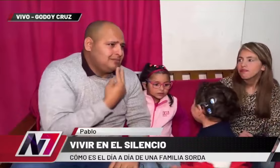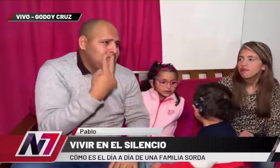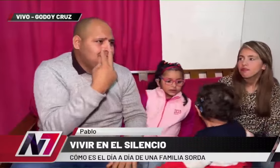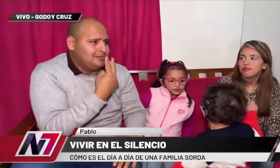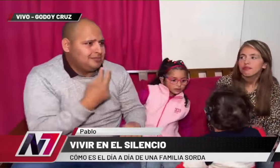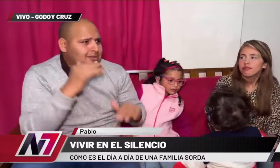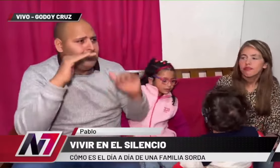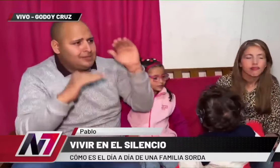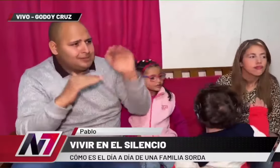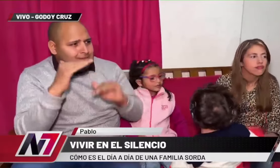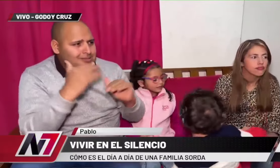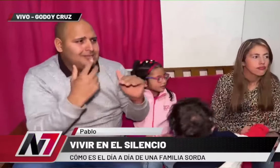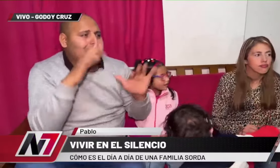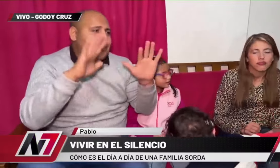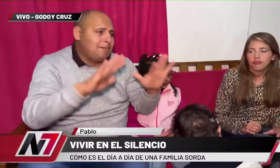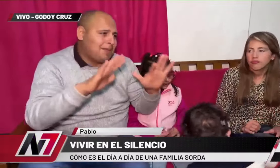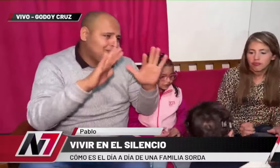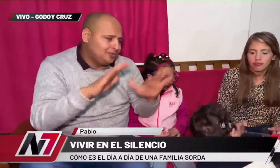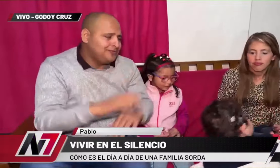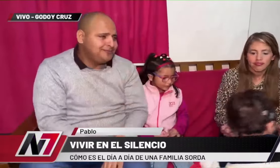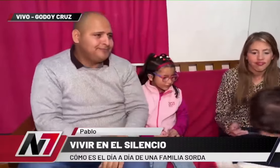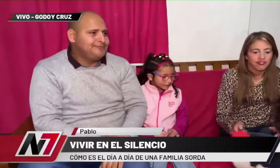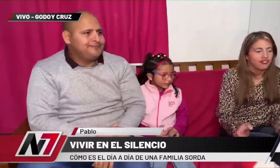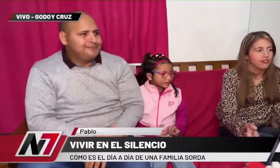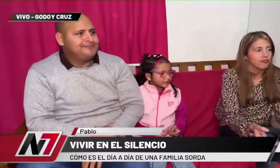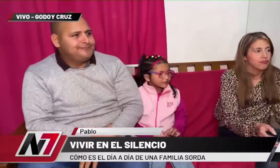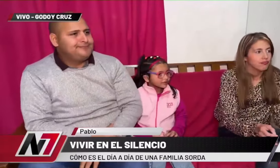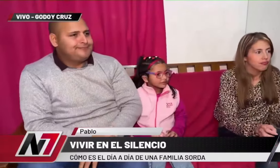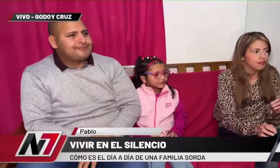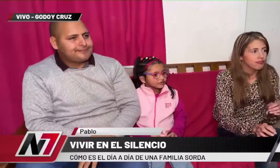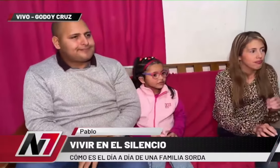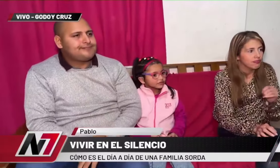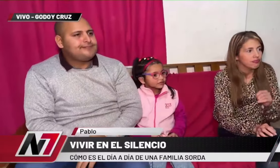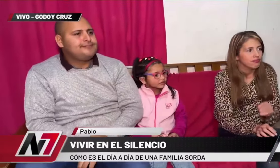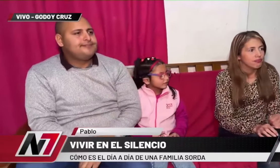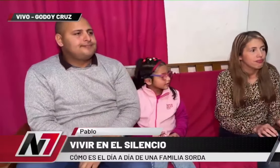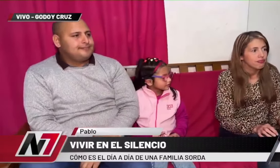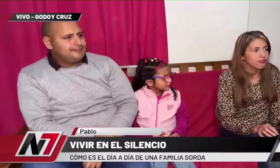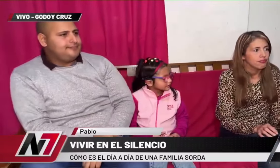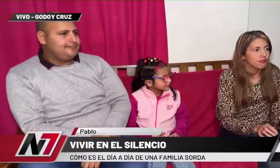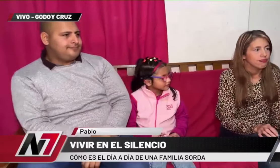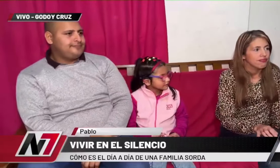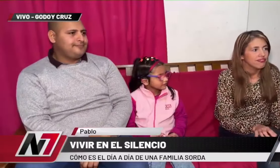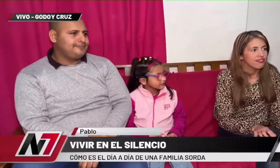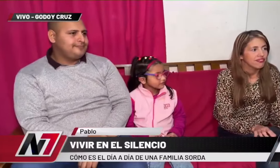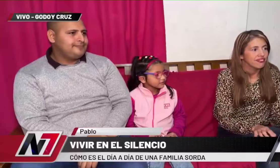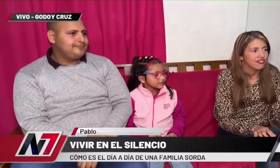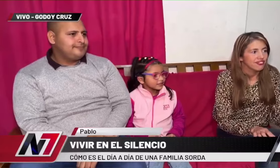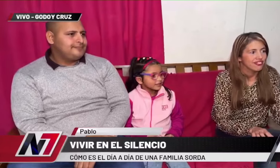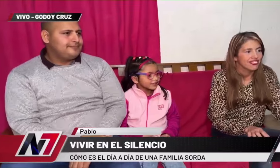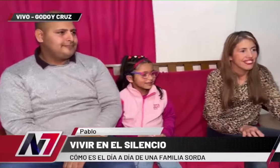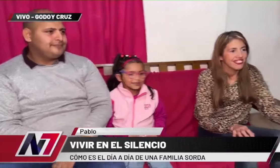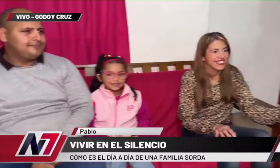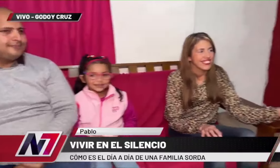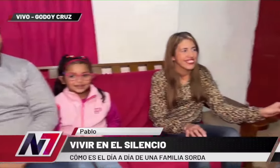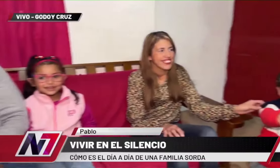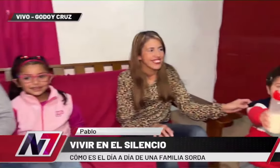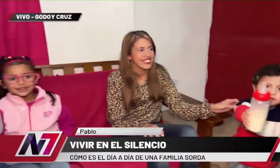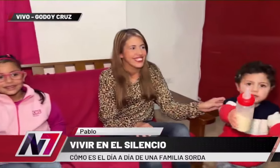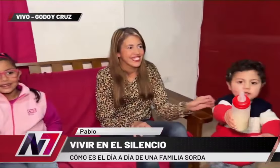A veces le solicitamos que por favor nos hablen más despacio Claro, para que sí. podamos entender qué nos están diciendo con